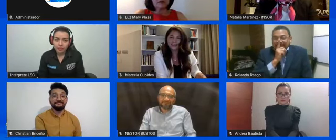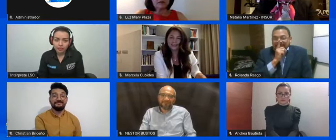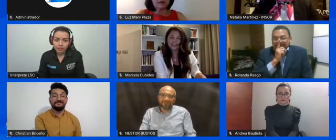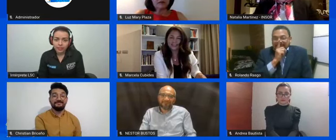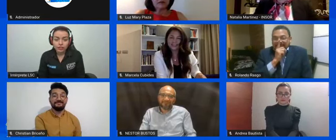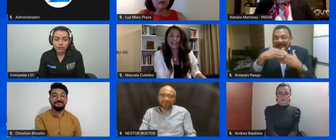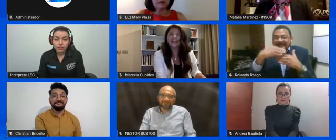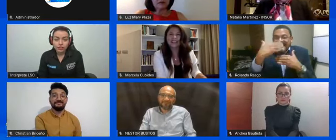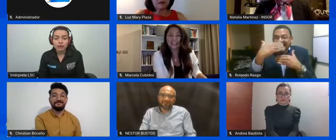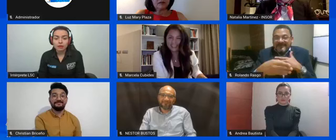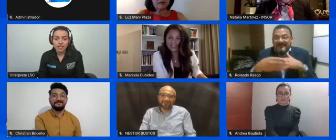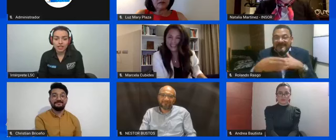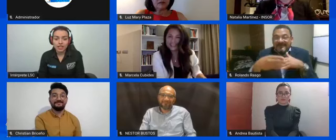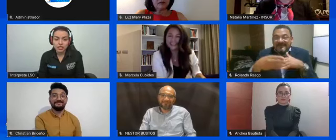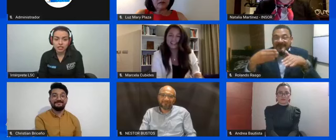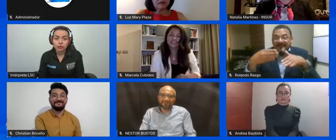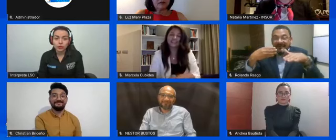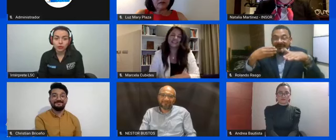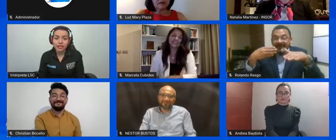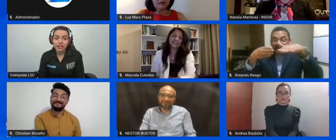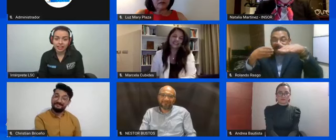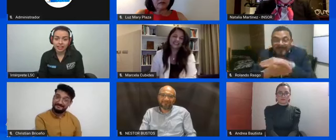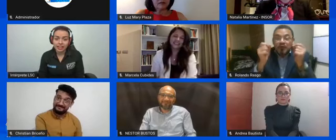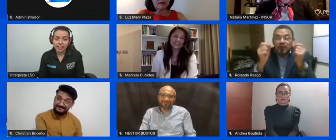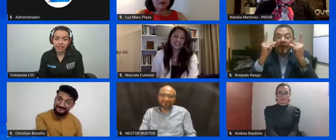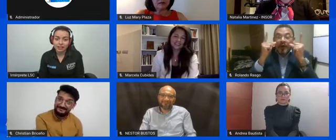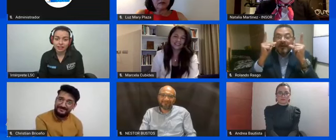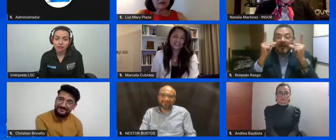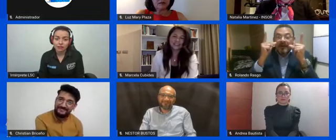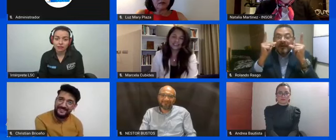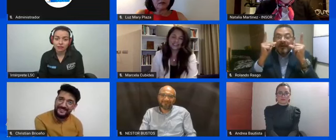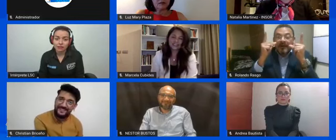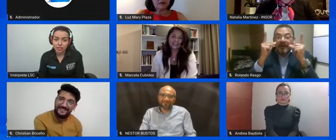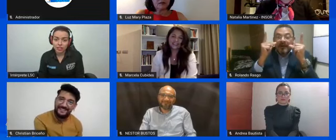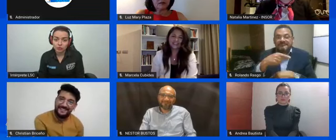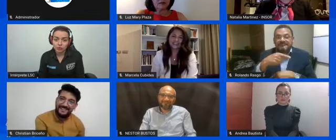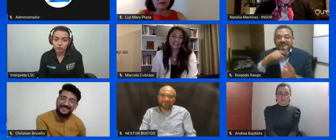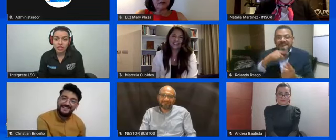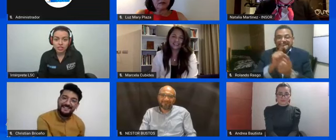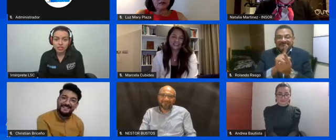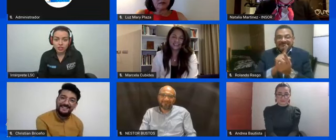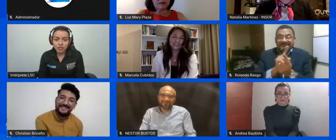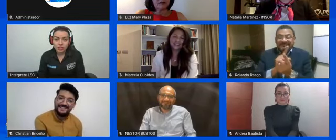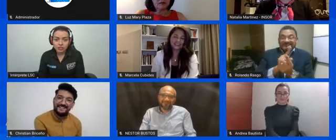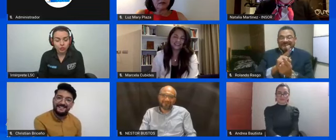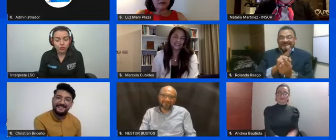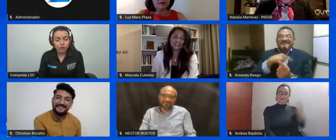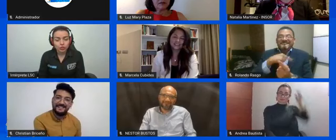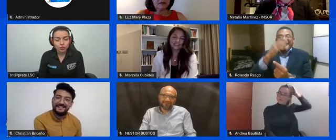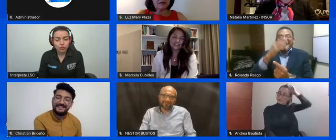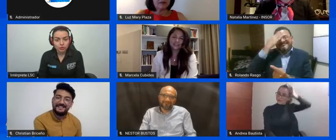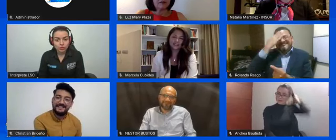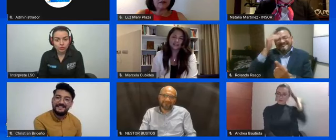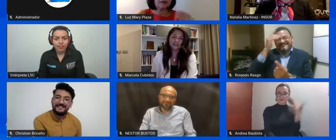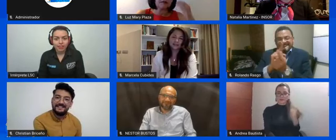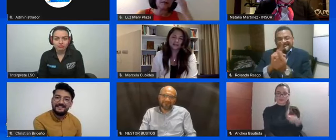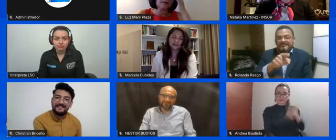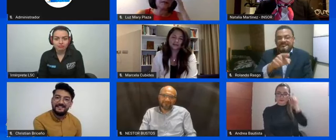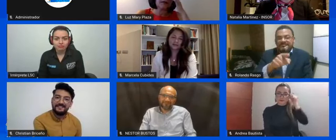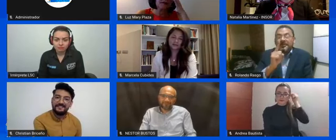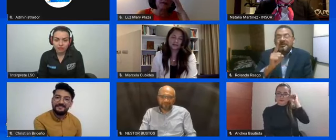que no nos quedáramos callados si no veía que estaba haciendo mal las cosas. Entonces nosotros, para nosotros fue una